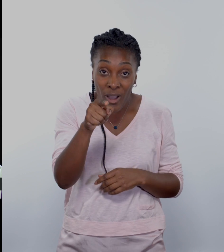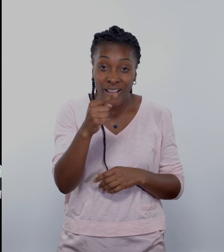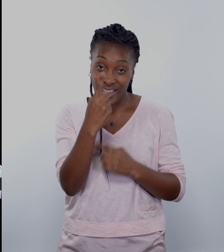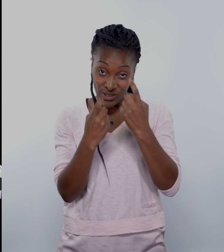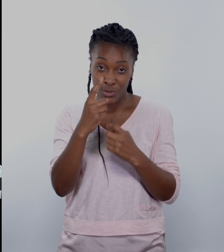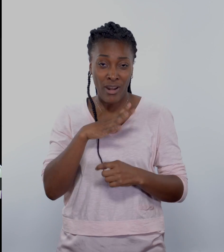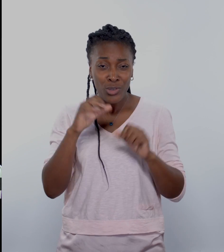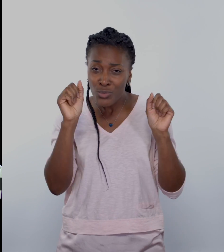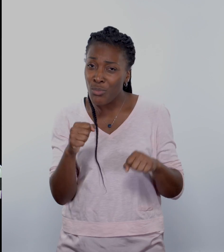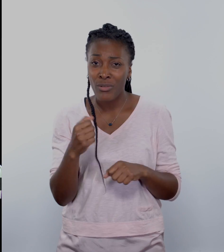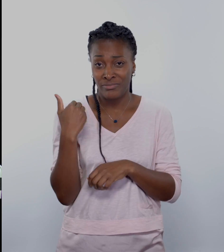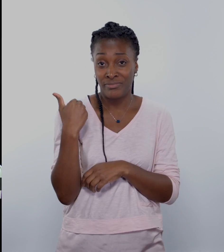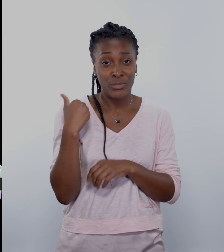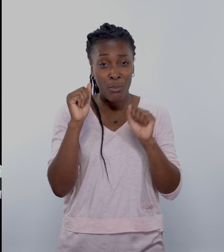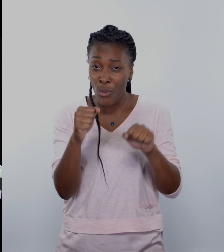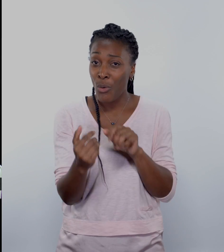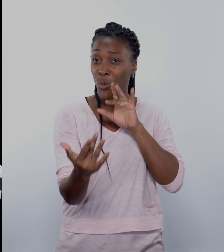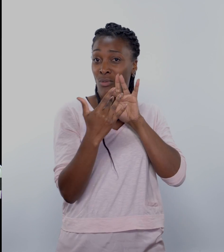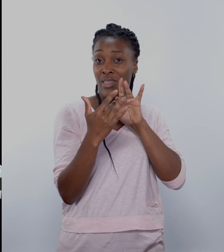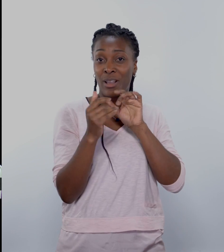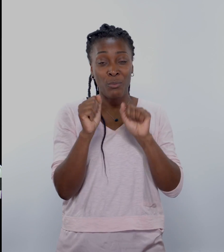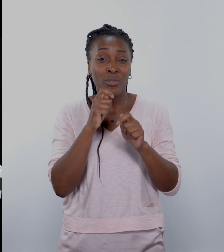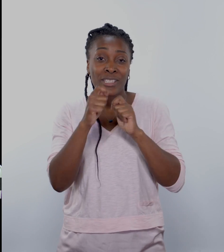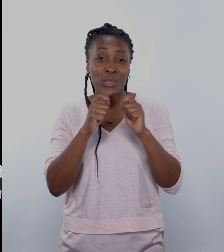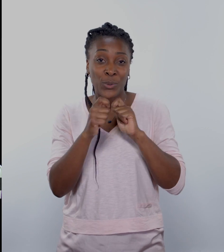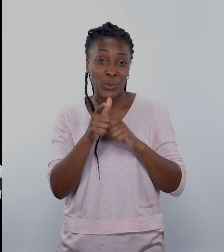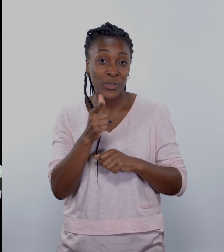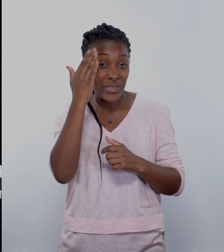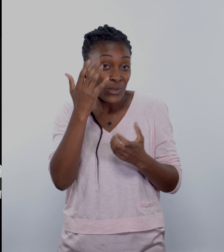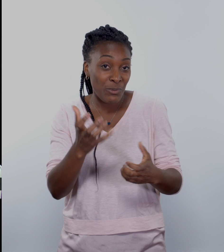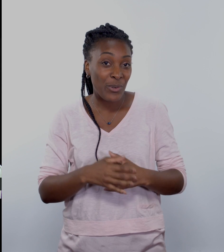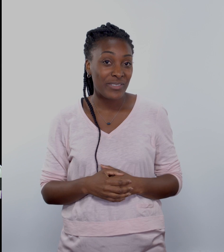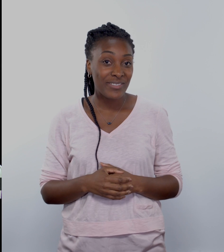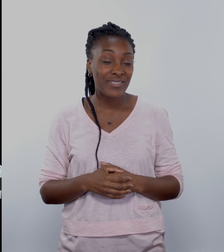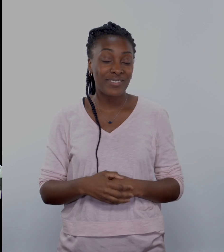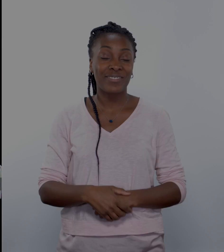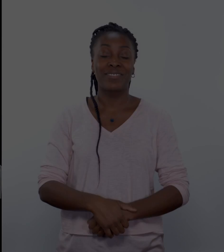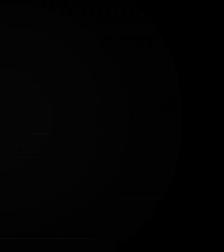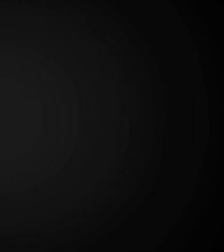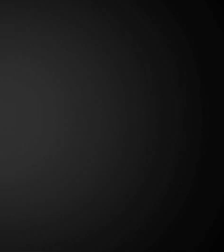questions, à me les poser. Tu peux me contacter et puis on pourra en discuter si tu veux.